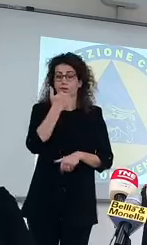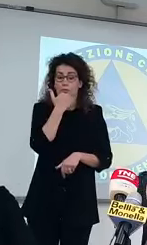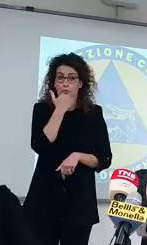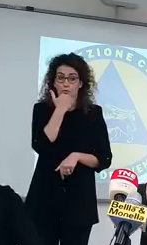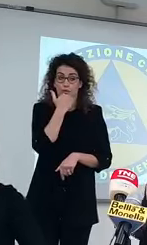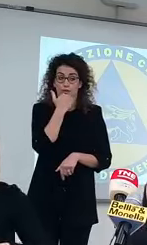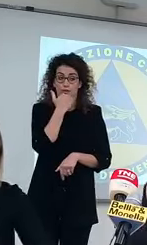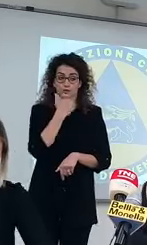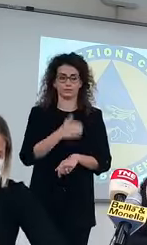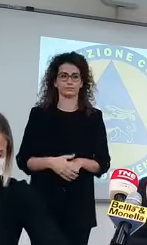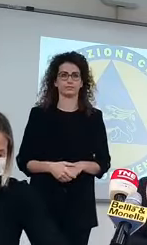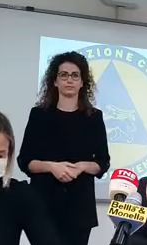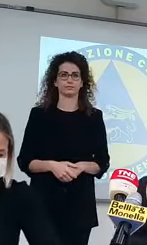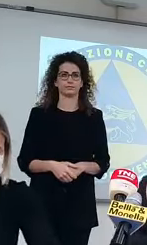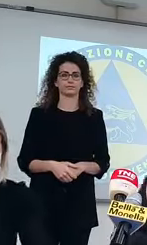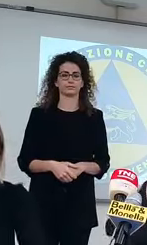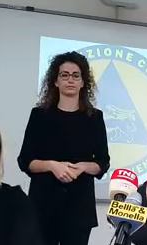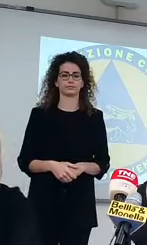per i